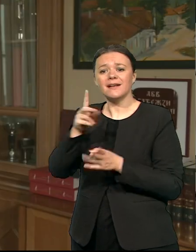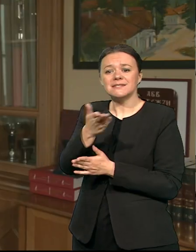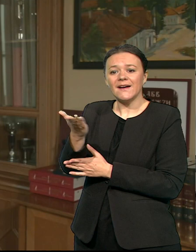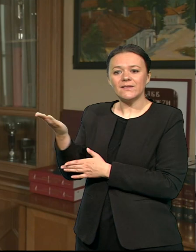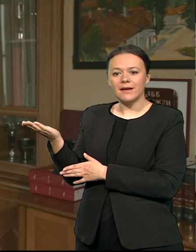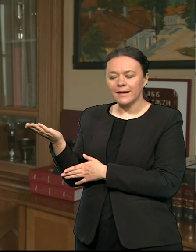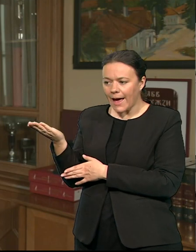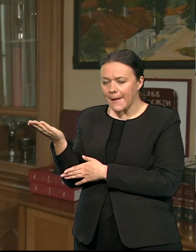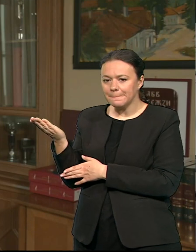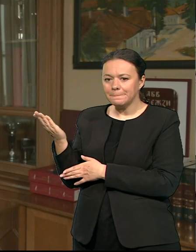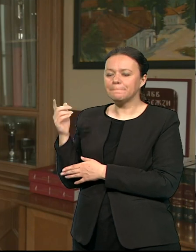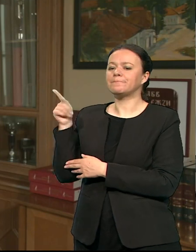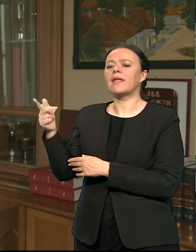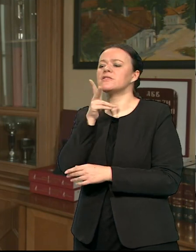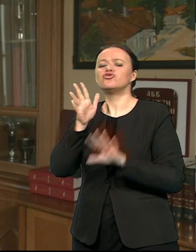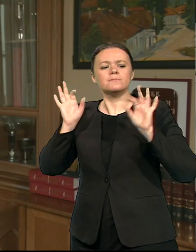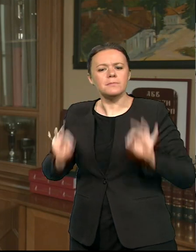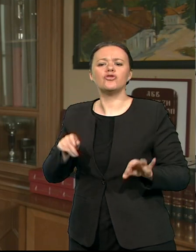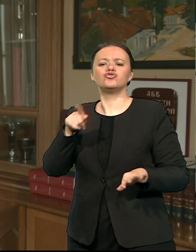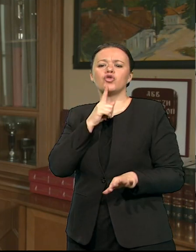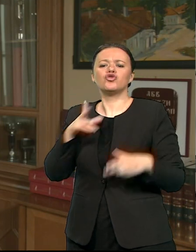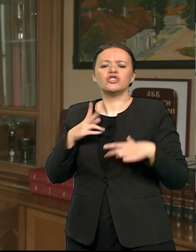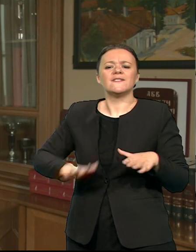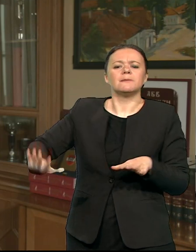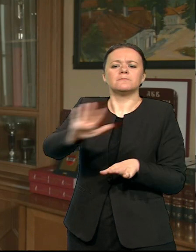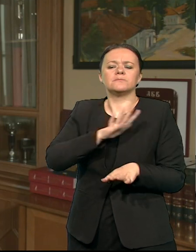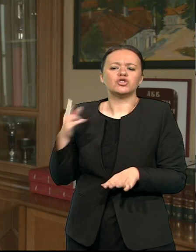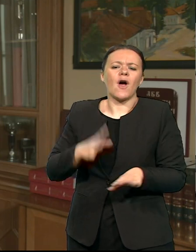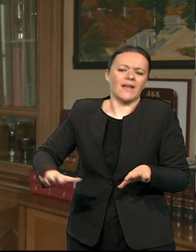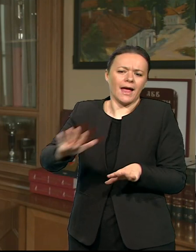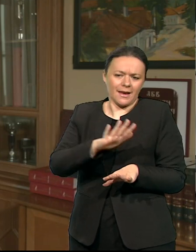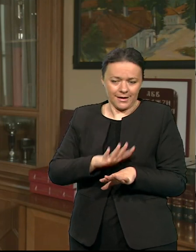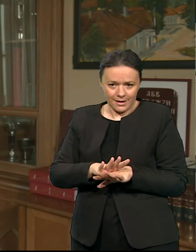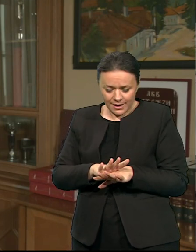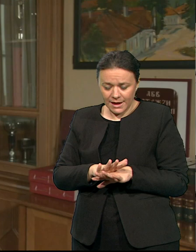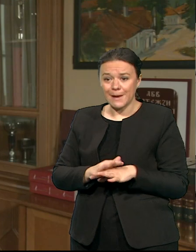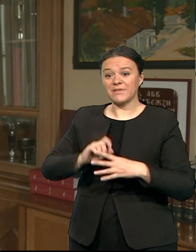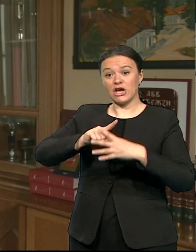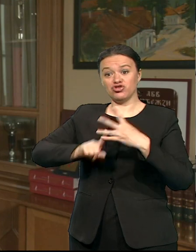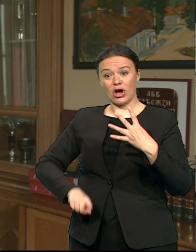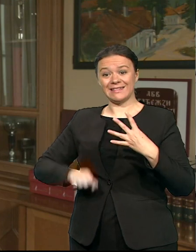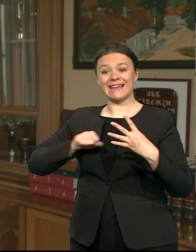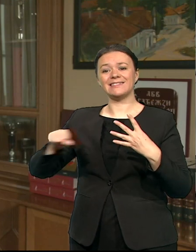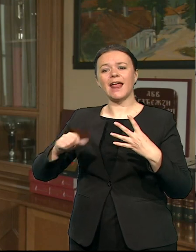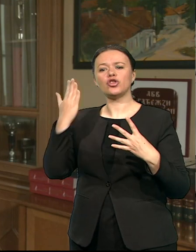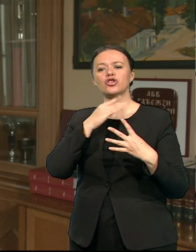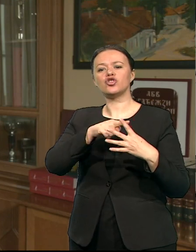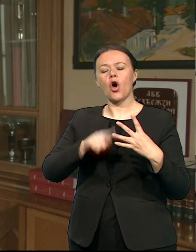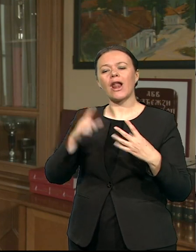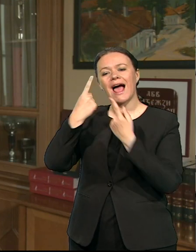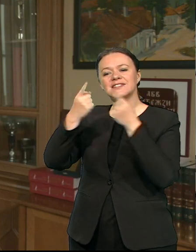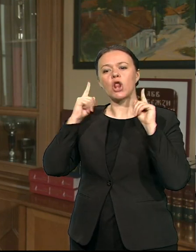neko bude od slovenskog življa. Tako da su prva četiri direktora, četvorica, bili Slovaci